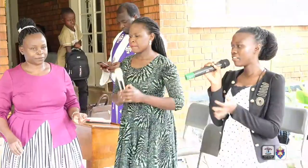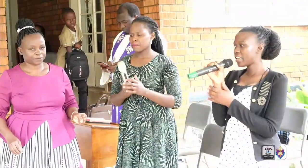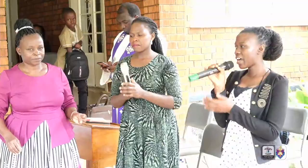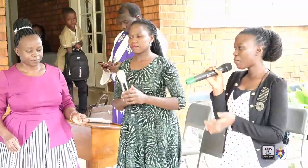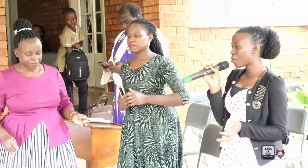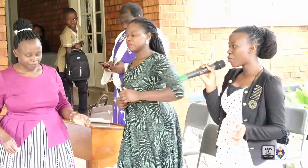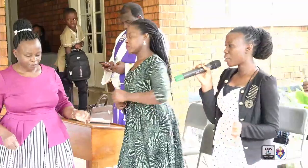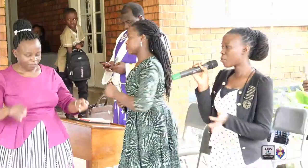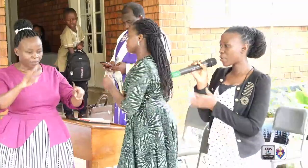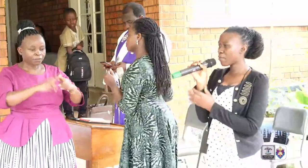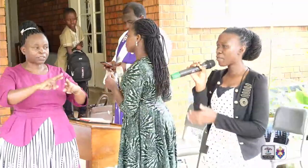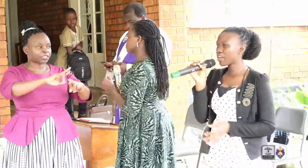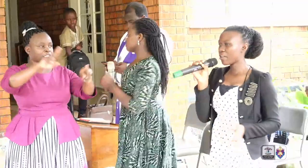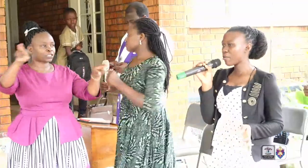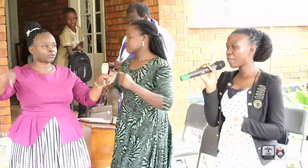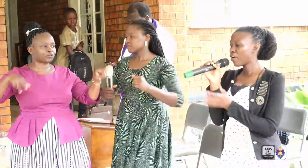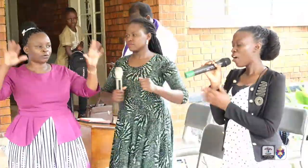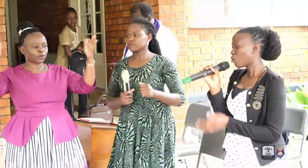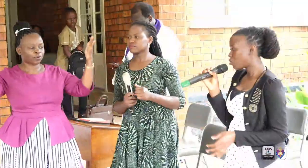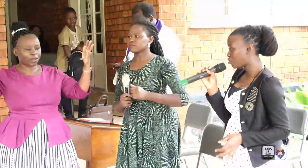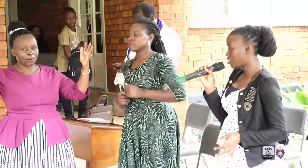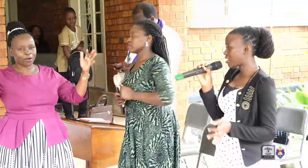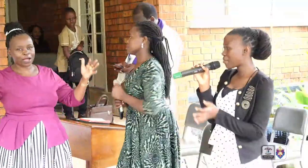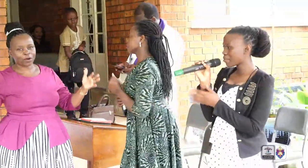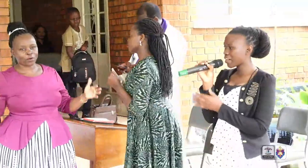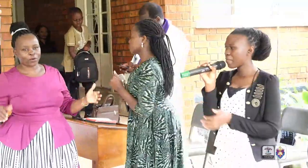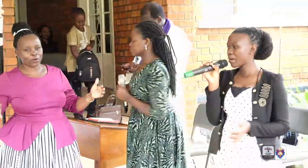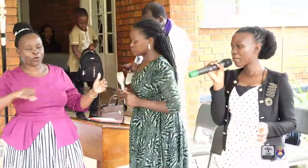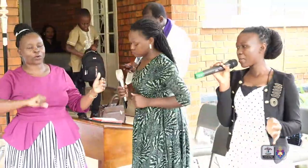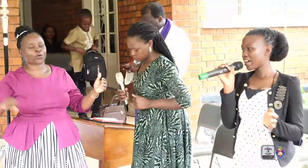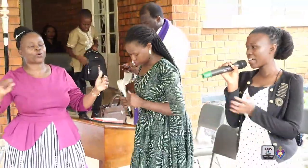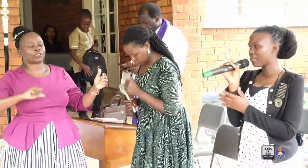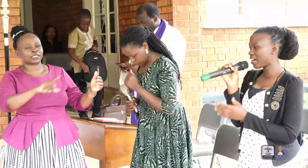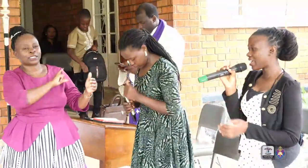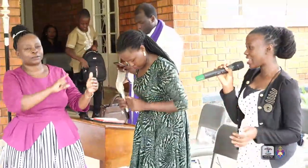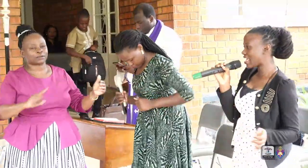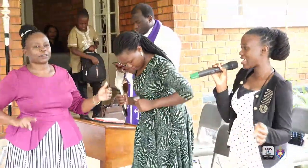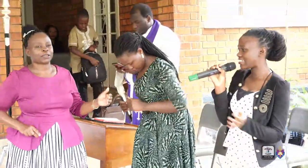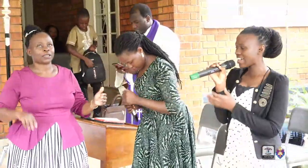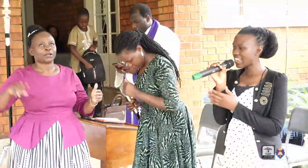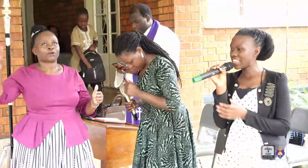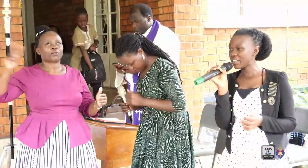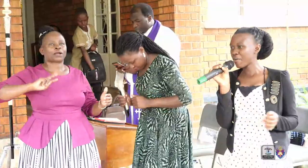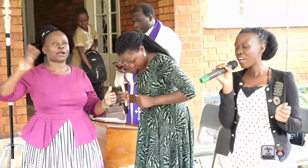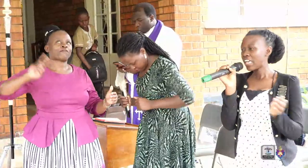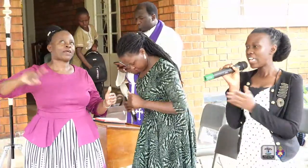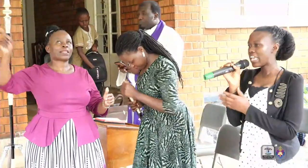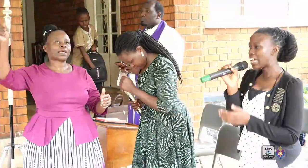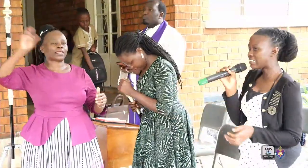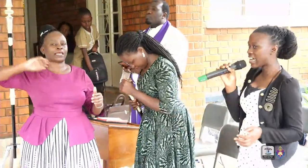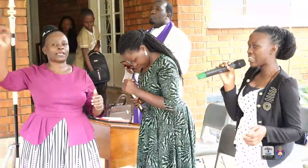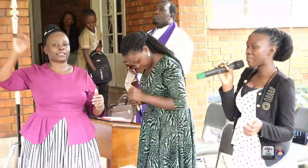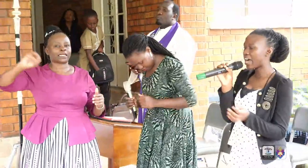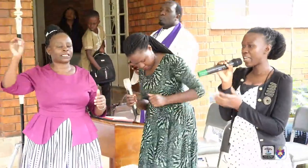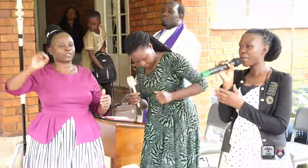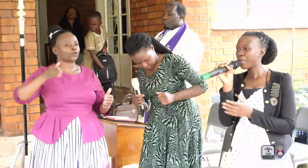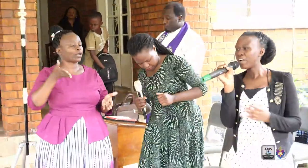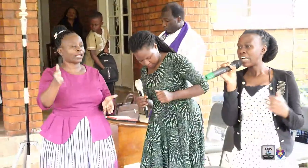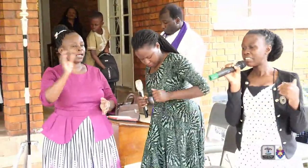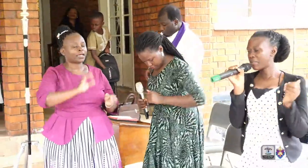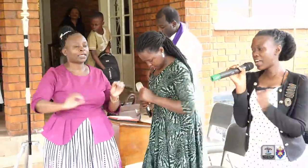mudiro lyawo likuba mu ngalo ngozinira mukama kubanga faanana ye taliyo era